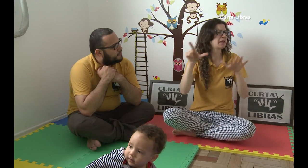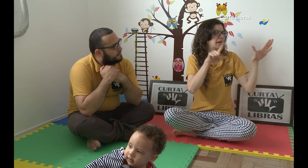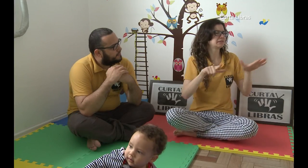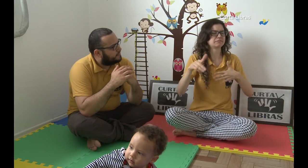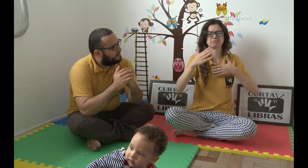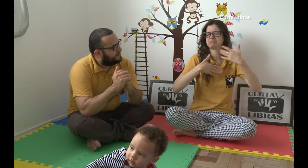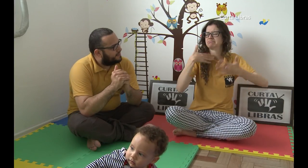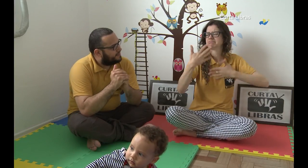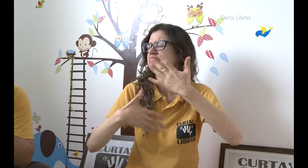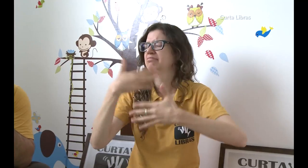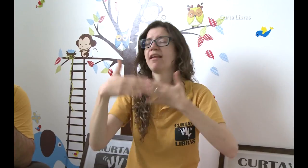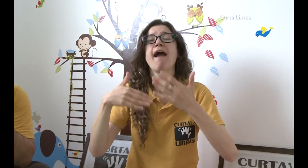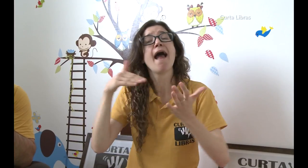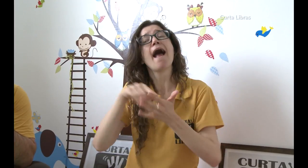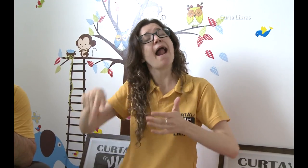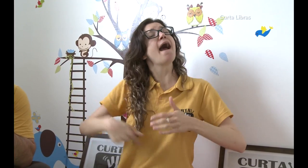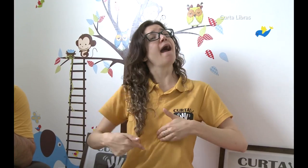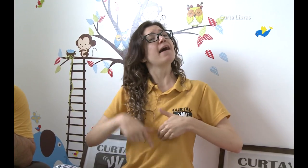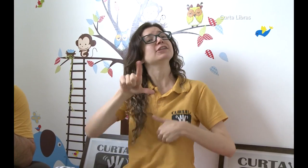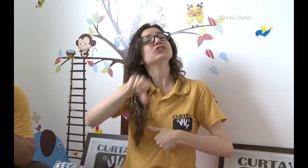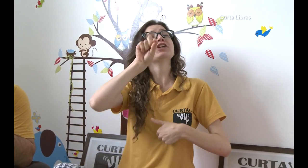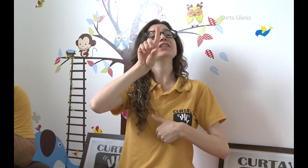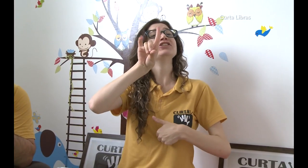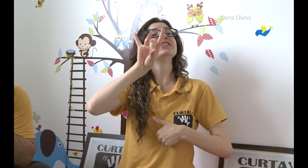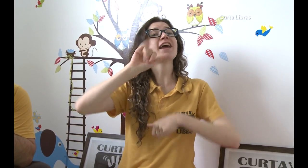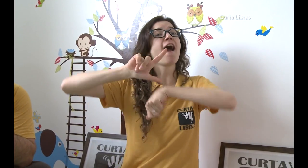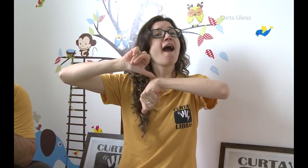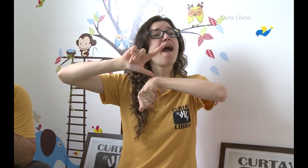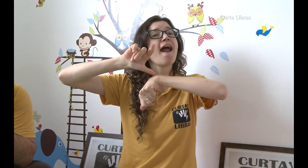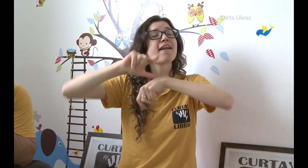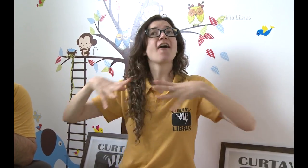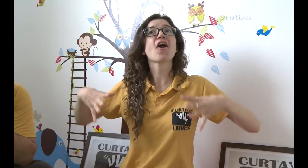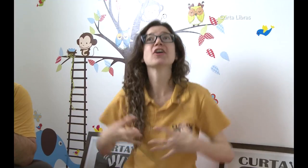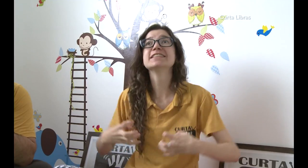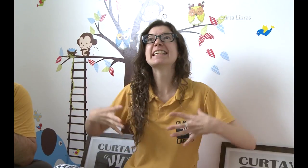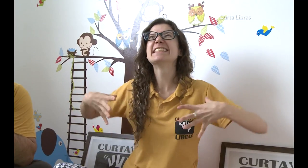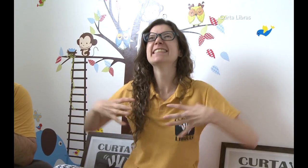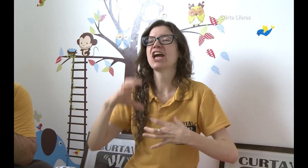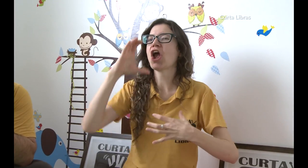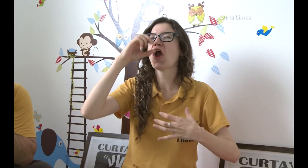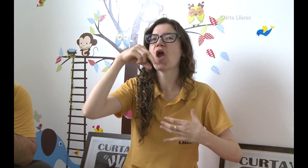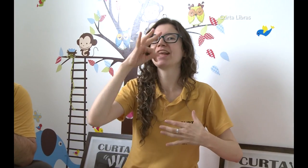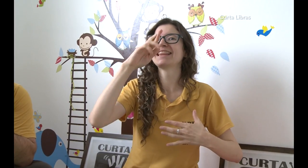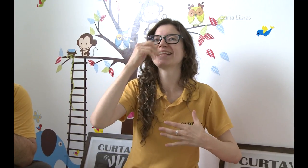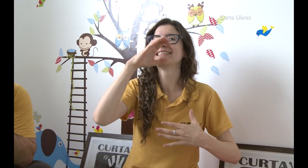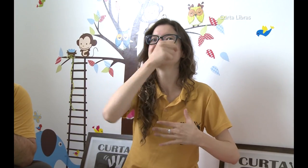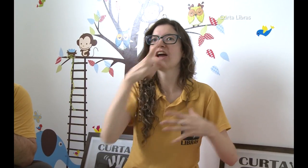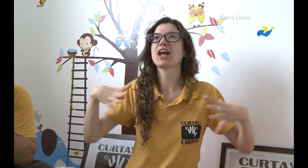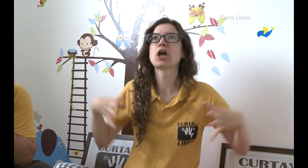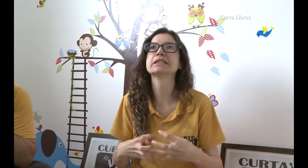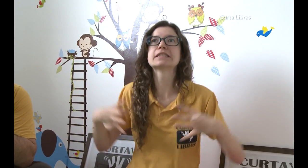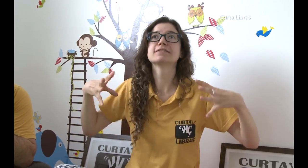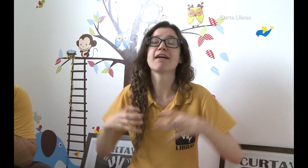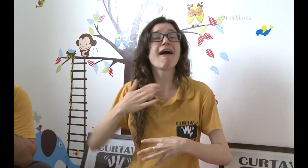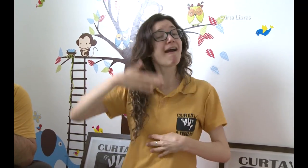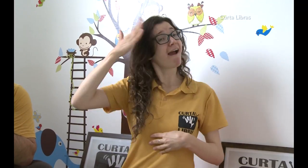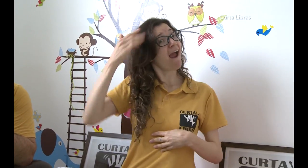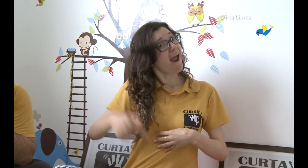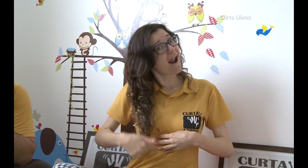que ela havia escolhido O dia e a hora do nascimento dela Aí quando eu cheguei no hospital Logo ela nasceu Foi dessa